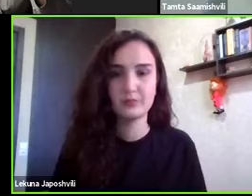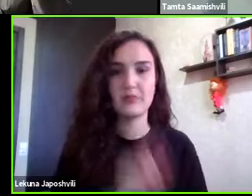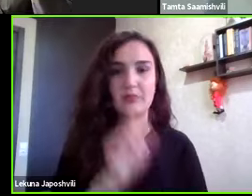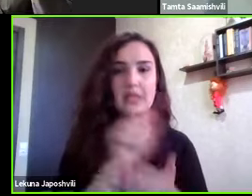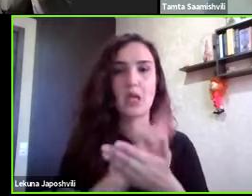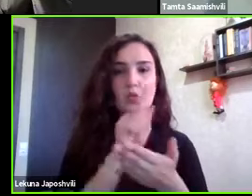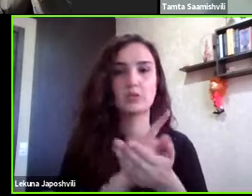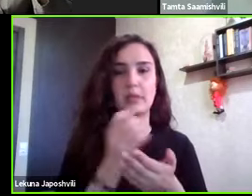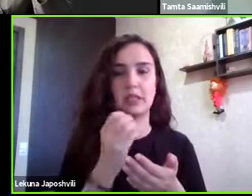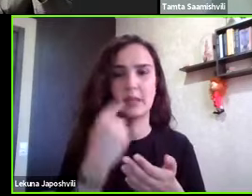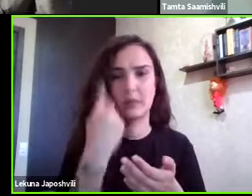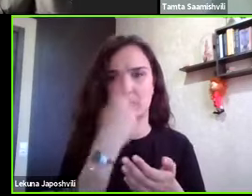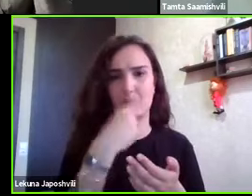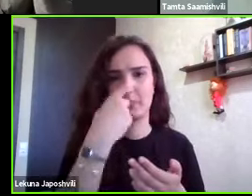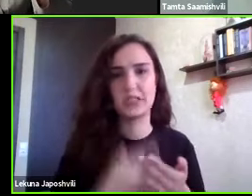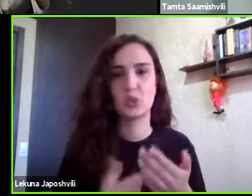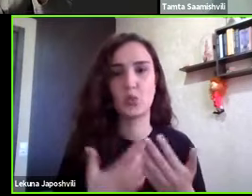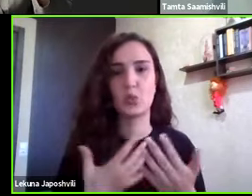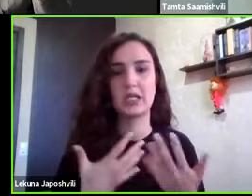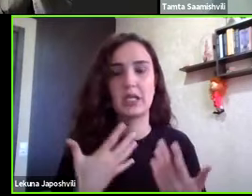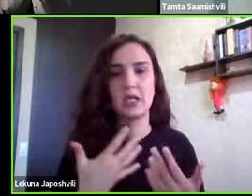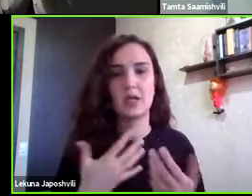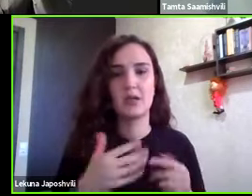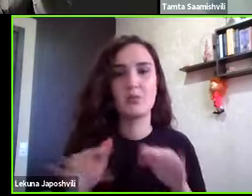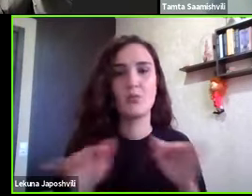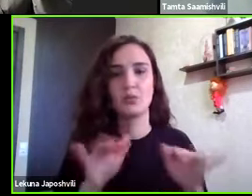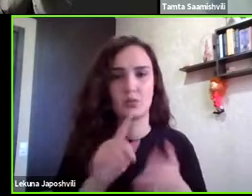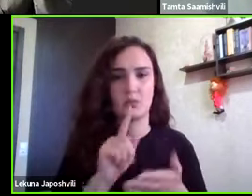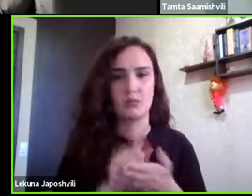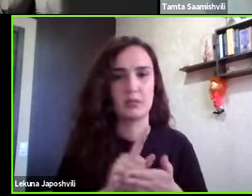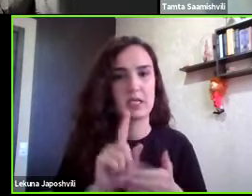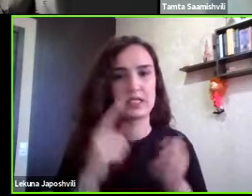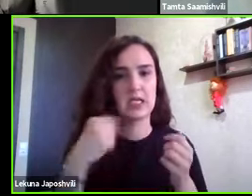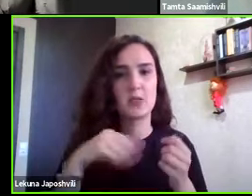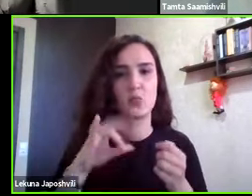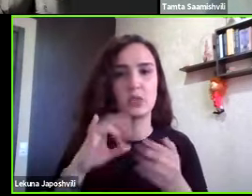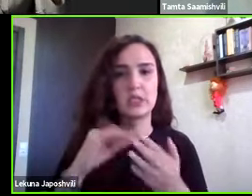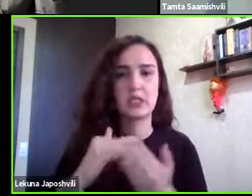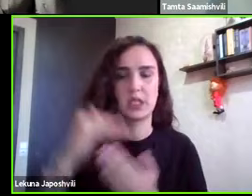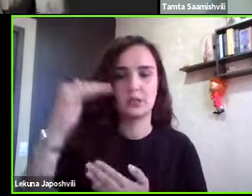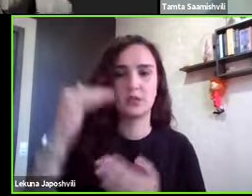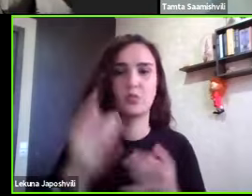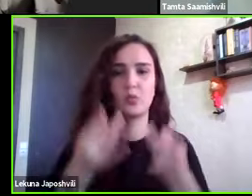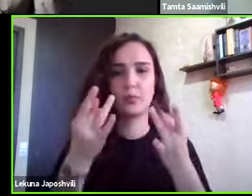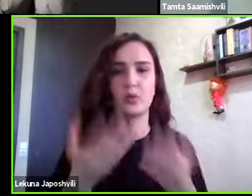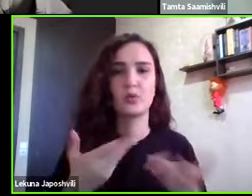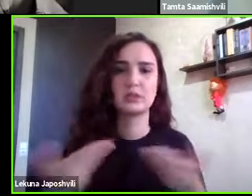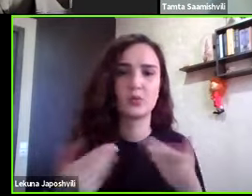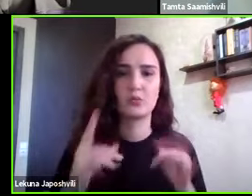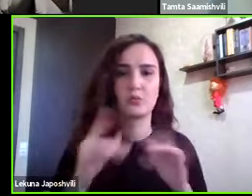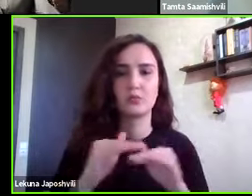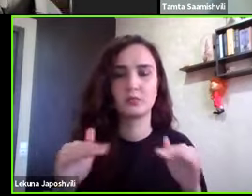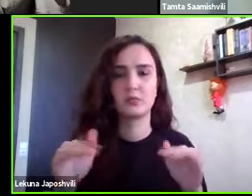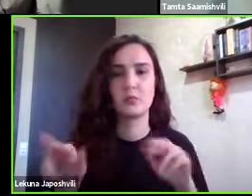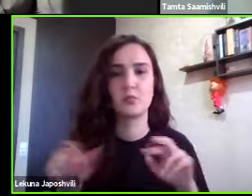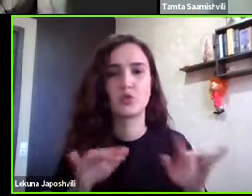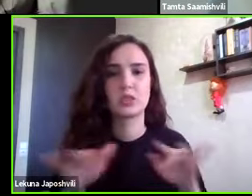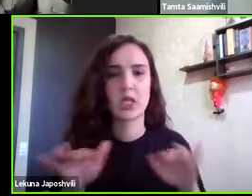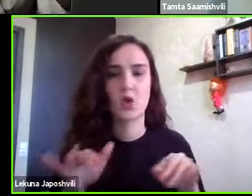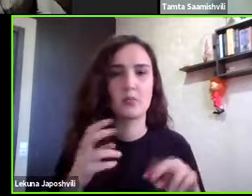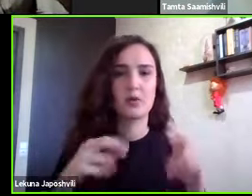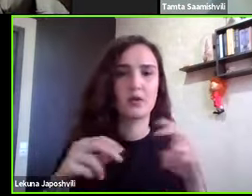აუცილებელია კიდე ფიზიკური აქტივობა. აი, აუცილებელია, რაც იმუნიტეტს წევს. აი, უბრალოდ სიარული, ბავშვების მოძრაობა,